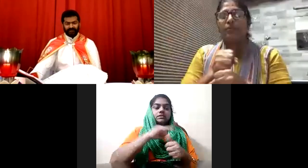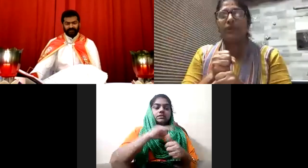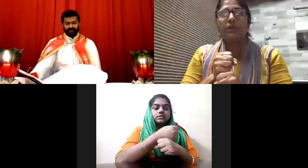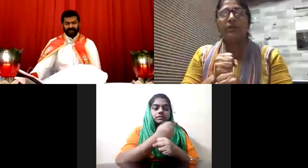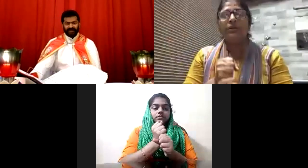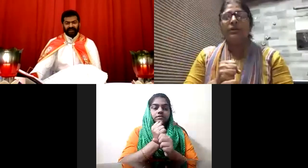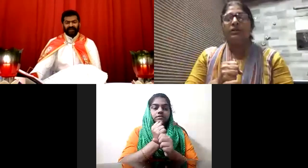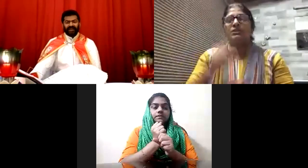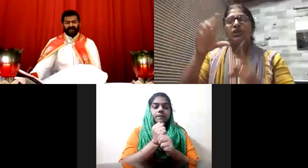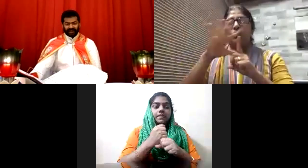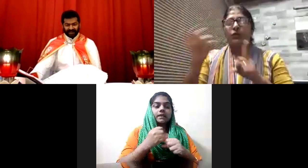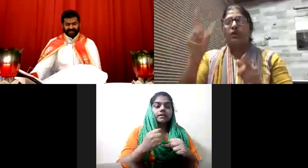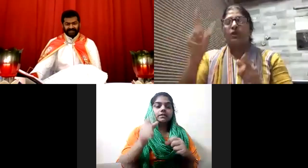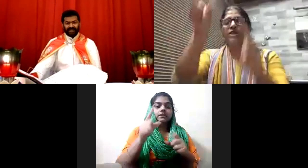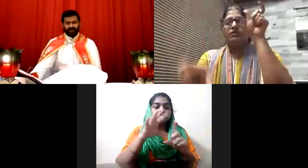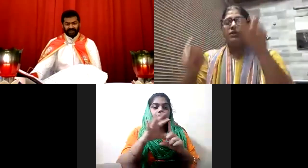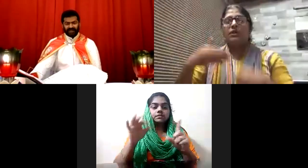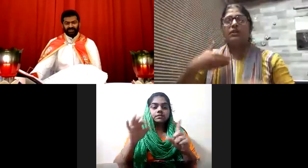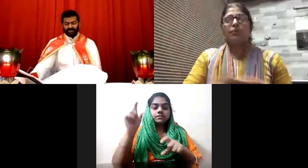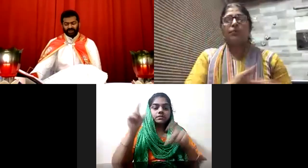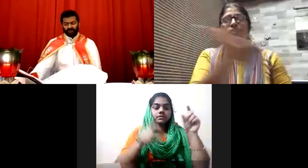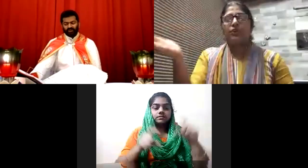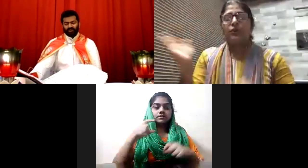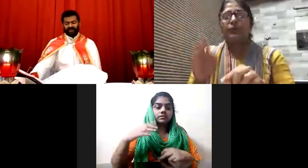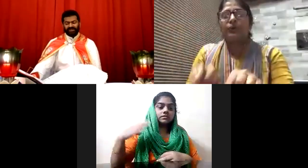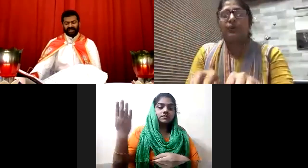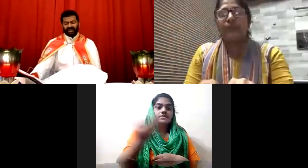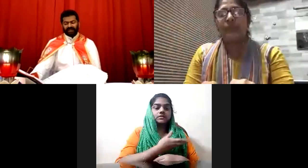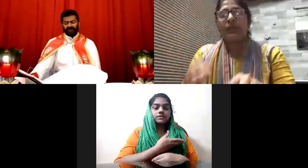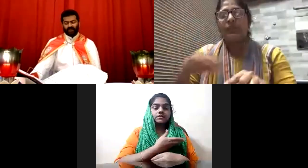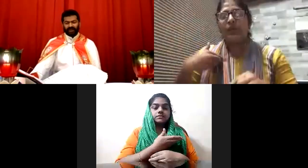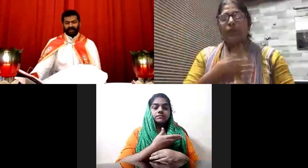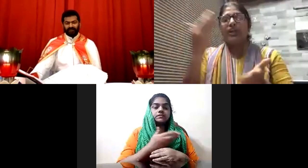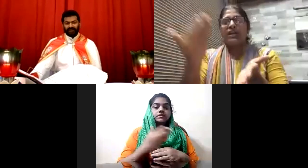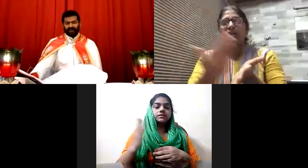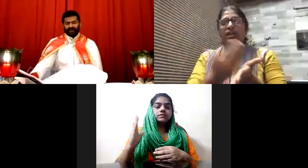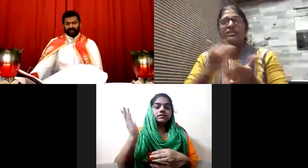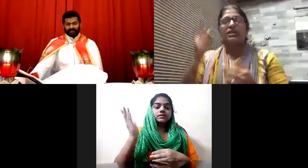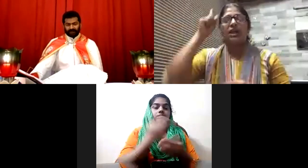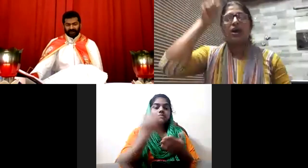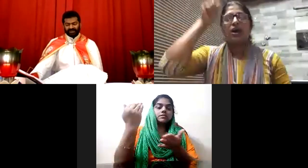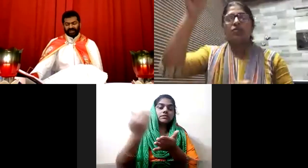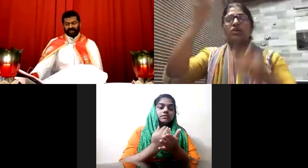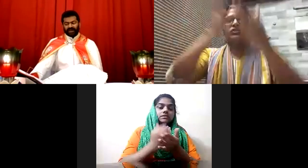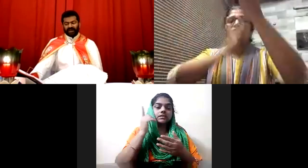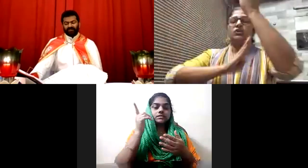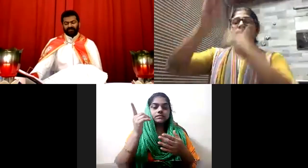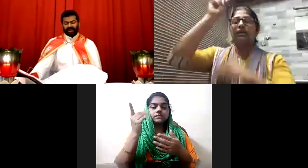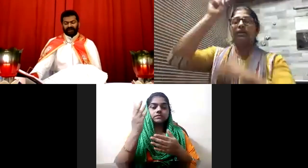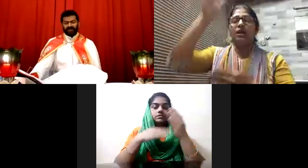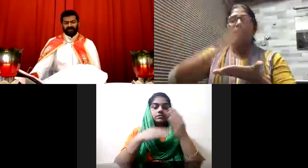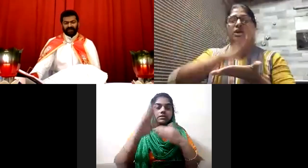ചെയ്യപ്പെടുകയും എല്ലാം സൃഷ്ടിക്കപ്പെടുകയും ചെയ്തു. മനുഷ്യരായ നമുക്ക് വേണ്ടിയും നമ്മുടെ രക്ഷയ്ക്ക്